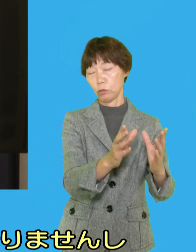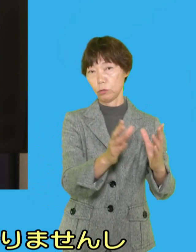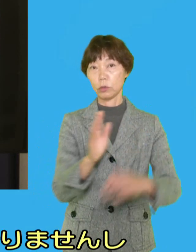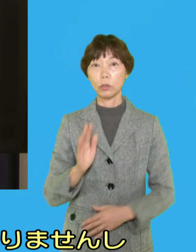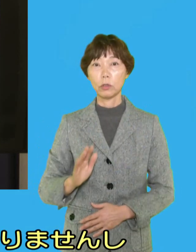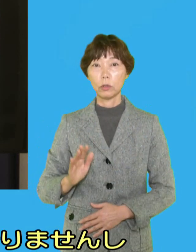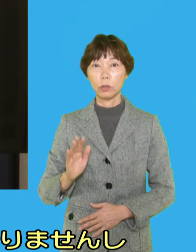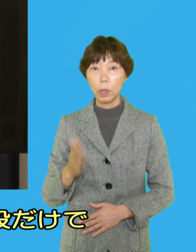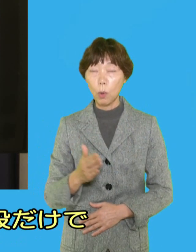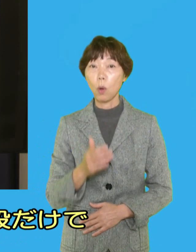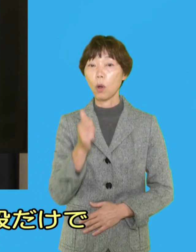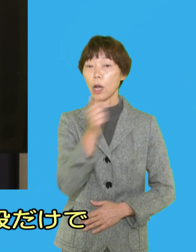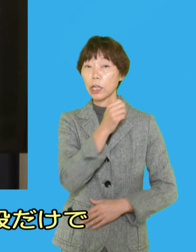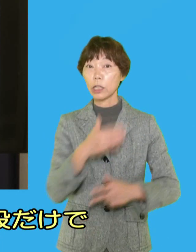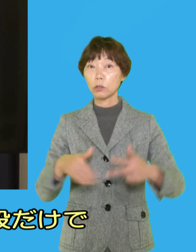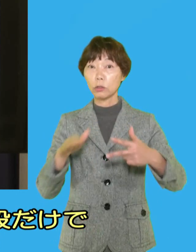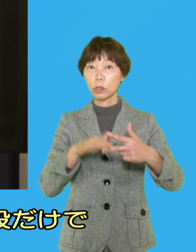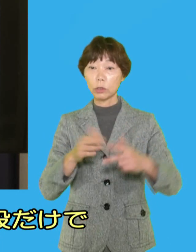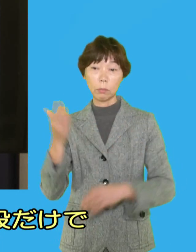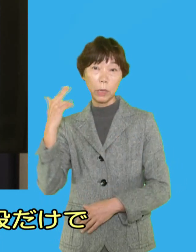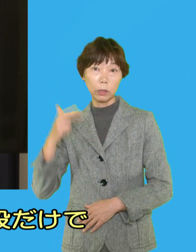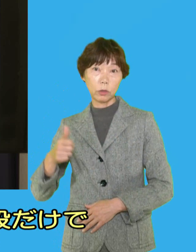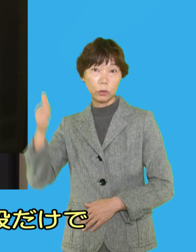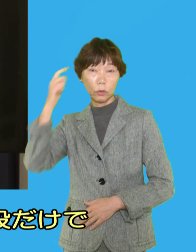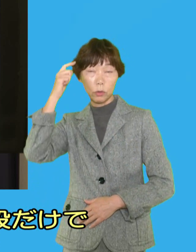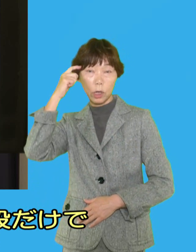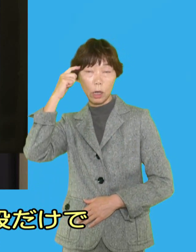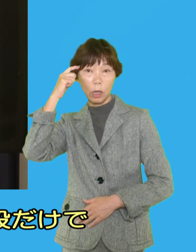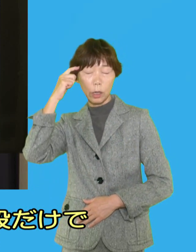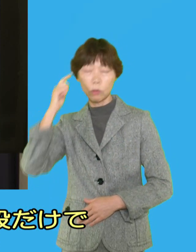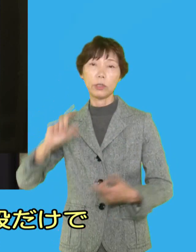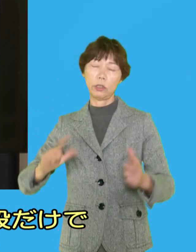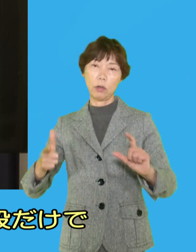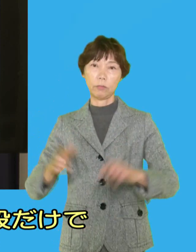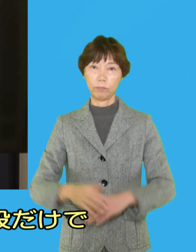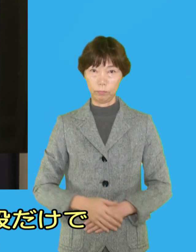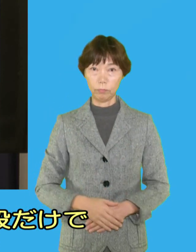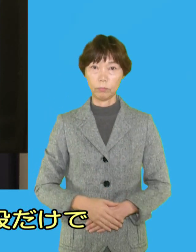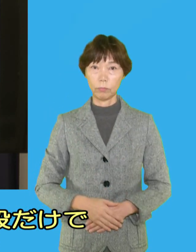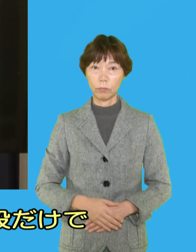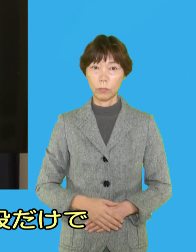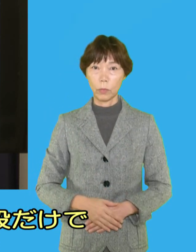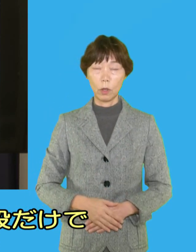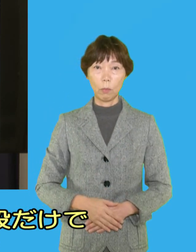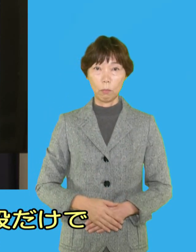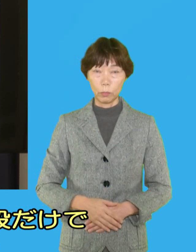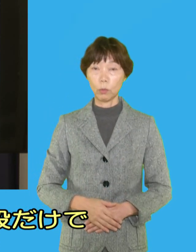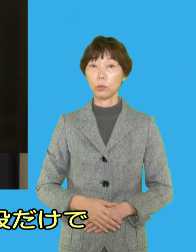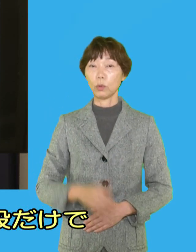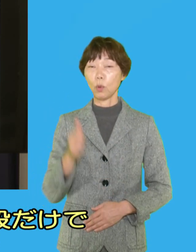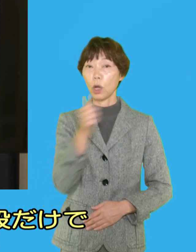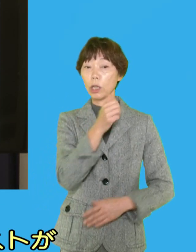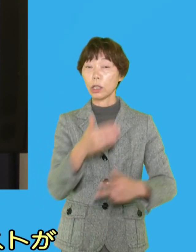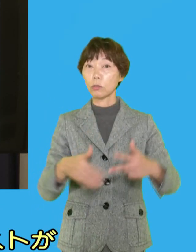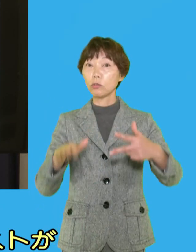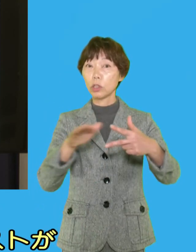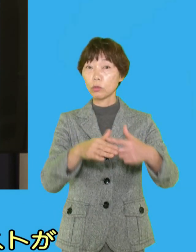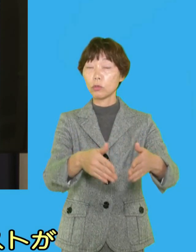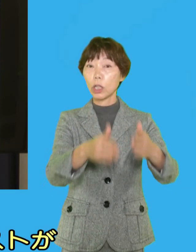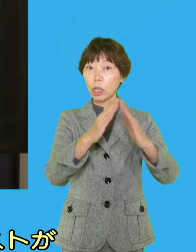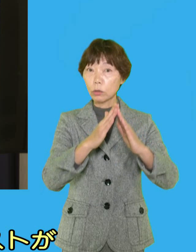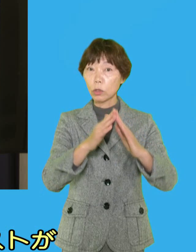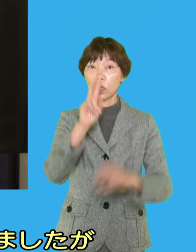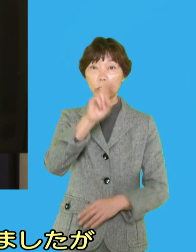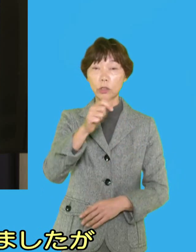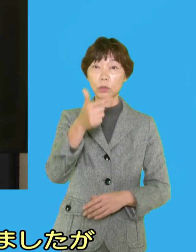んありませんし、もともとそのガイダンス施設だけで整備をしてですね、26億円かけて年間の